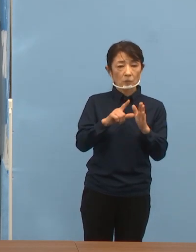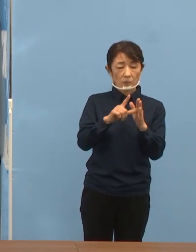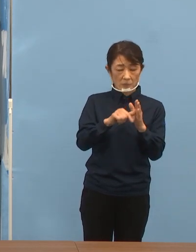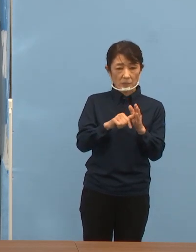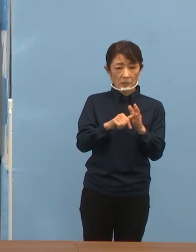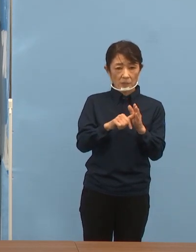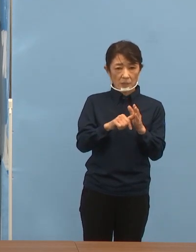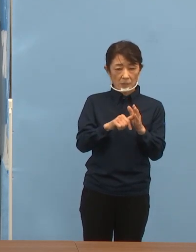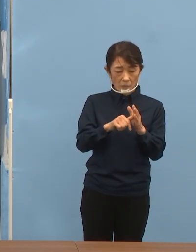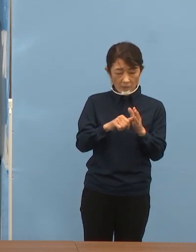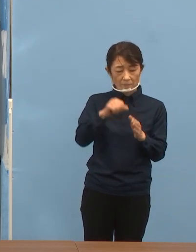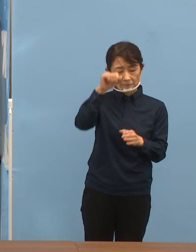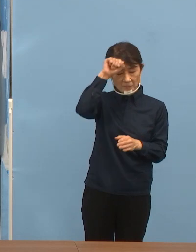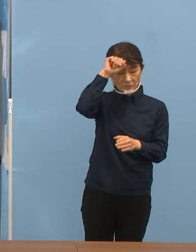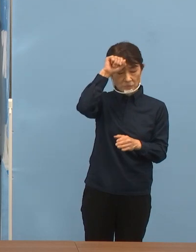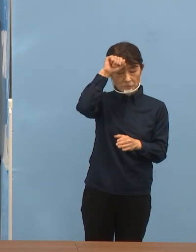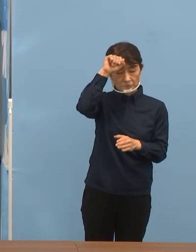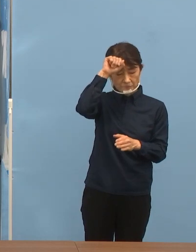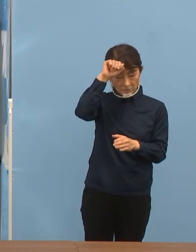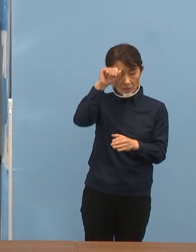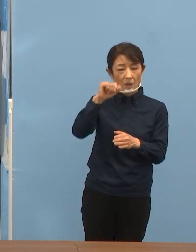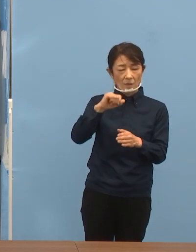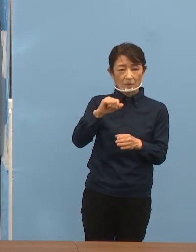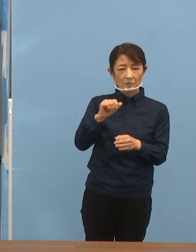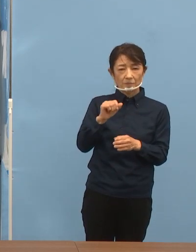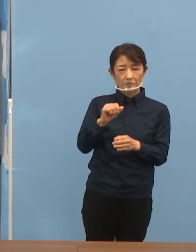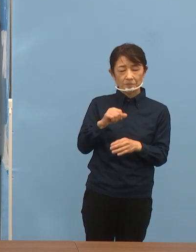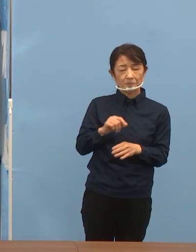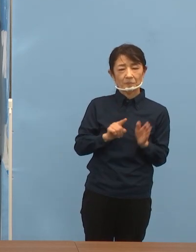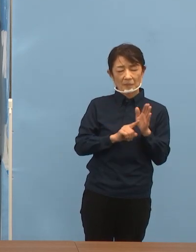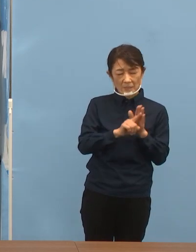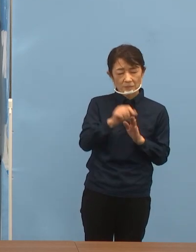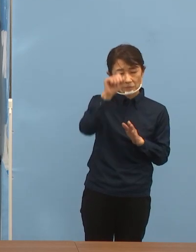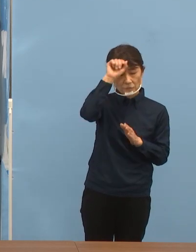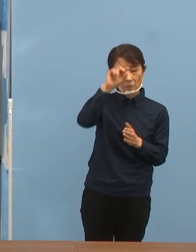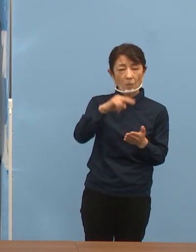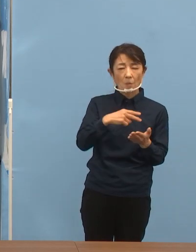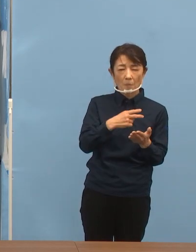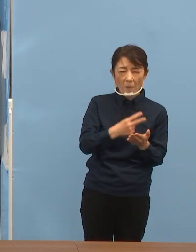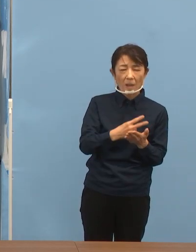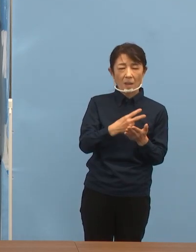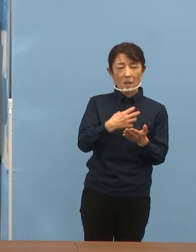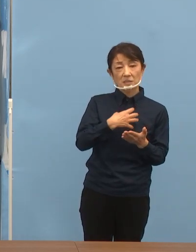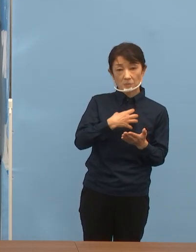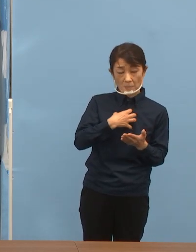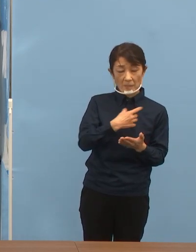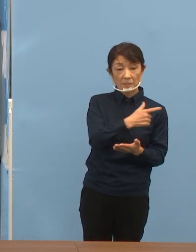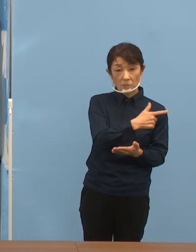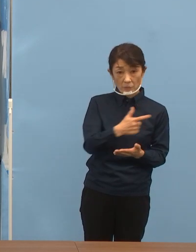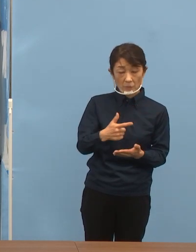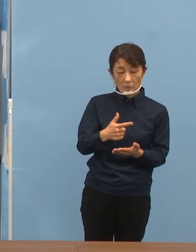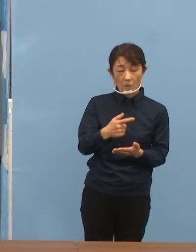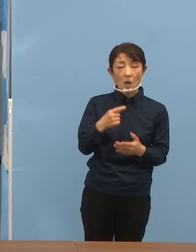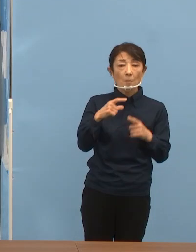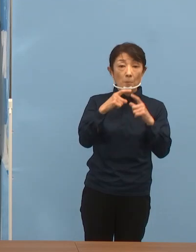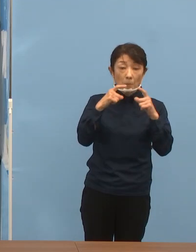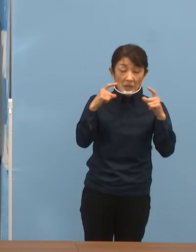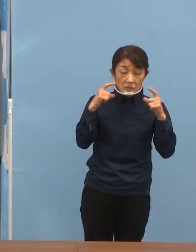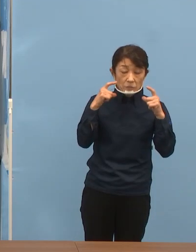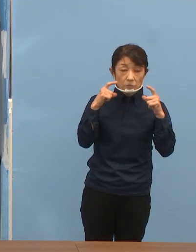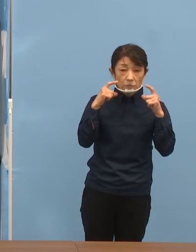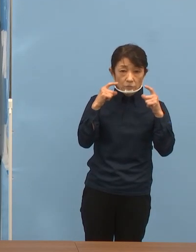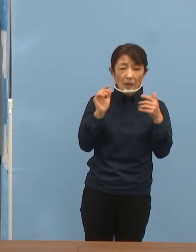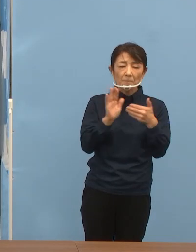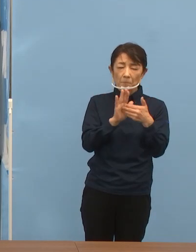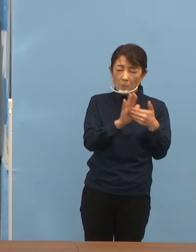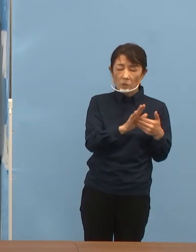その熱中症などの対応を優先してですね、マスク着用はしっかりと感染防止対策をした上で